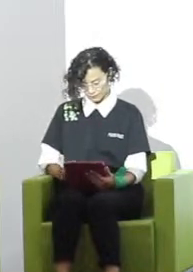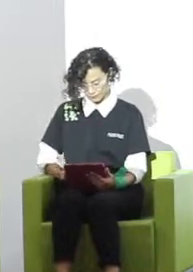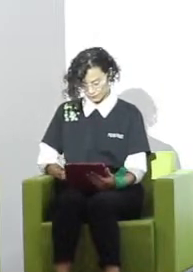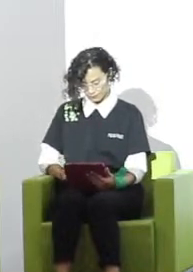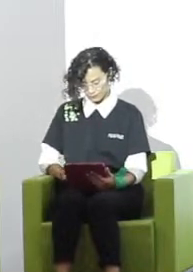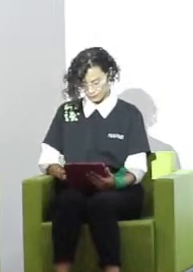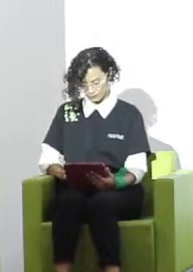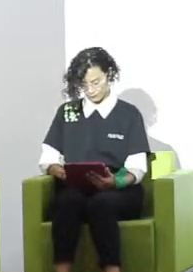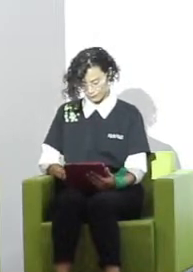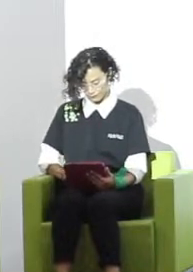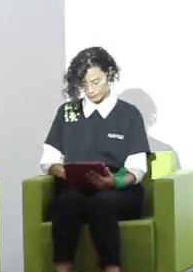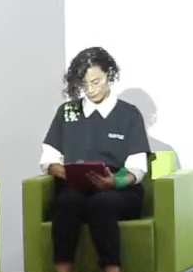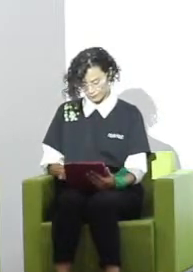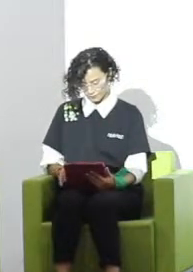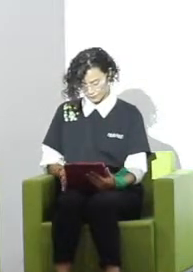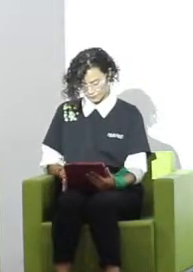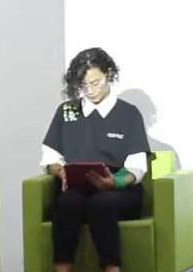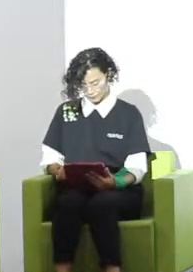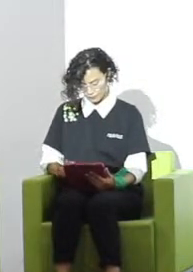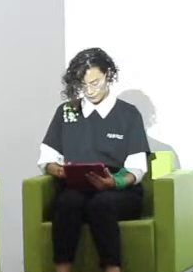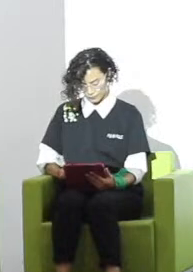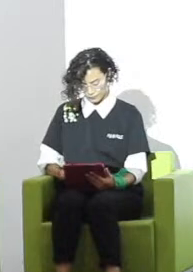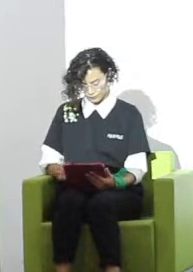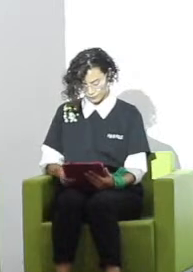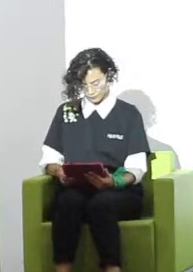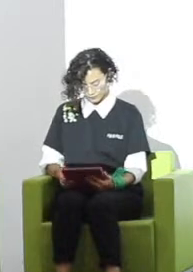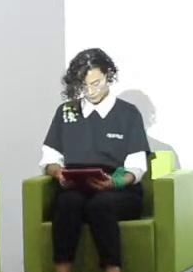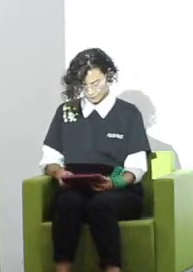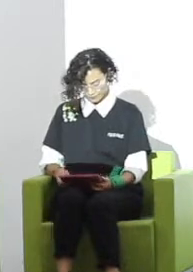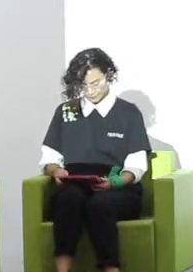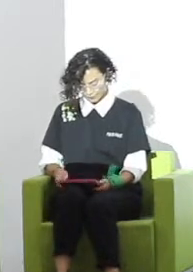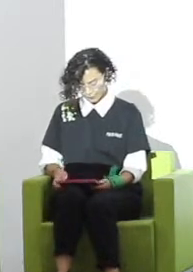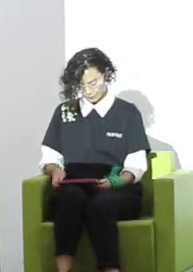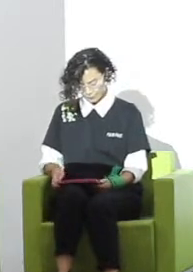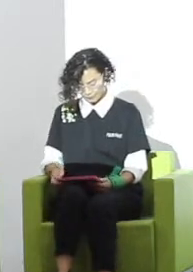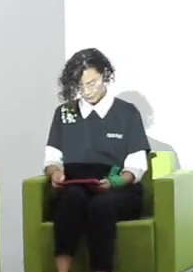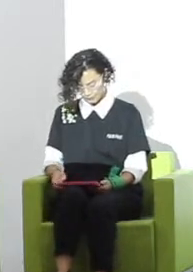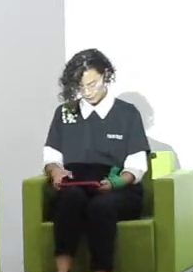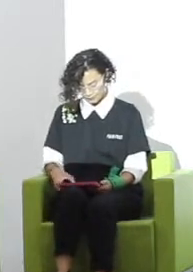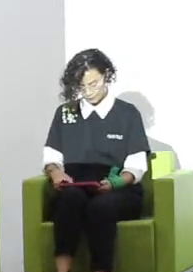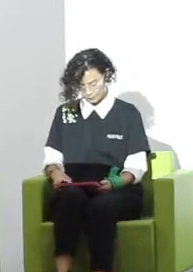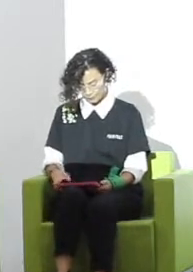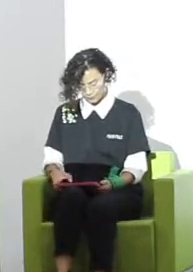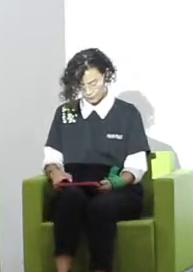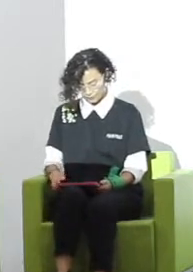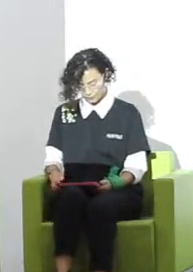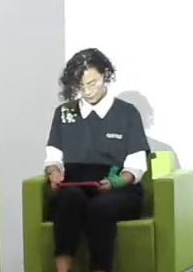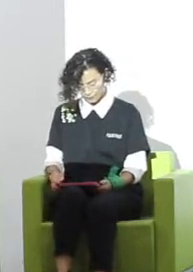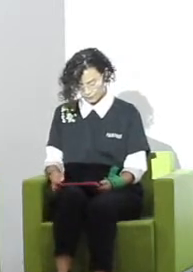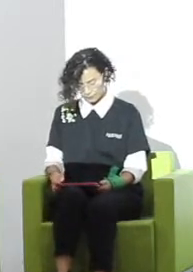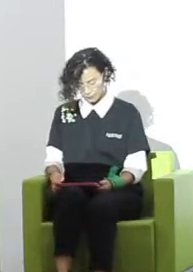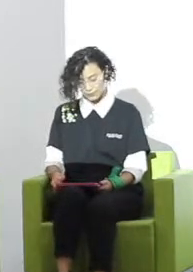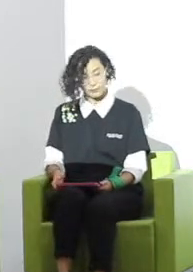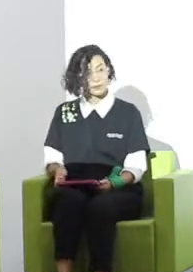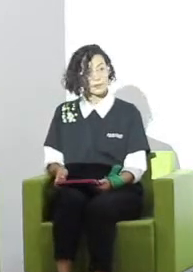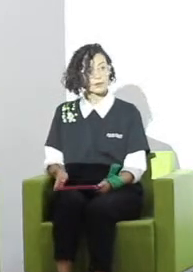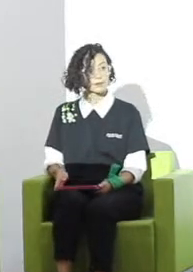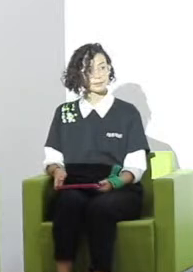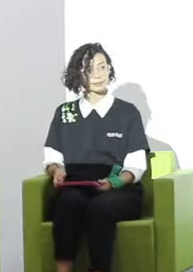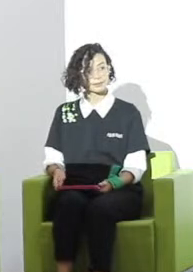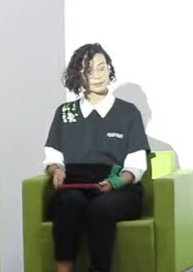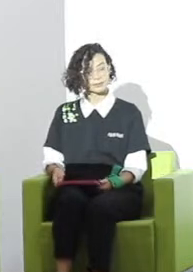local Andrea Parra es abogada legal es abogada activista legal feminista y